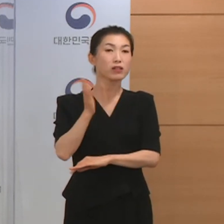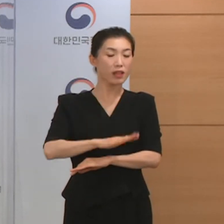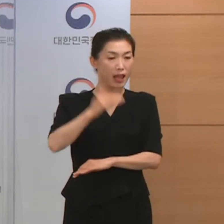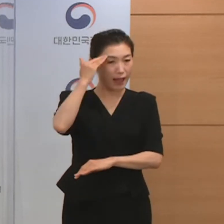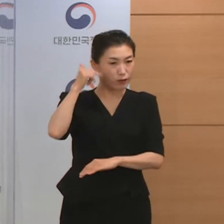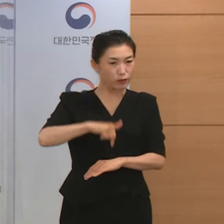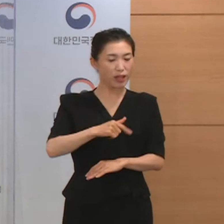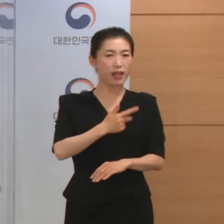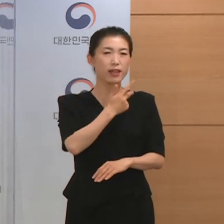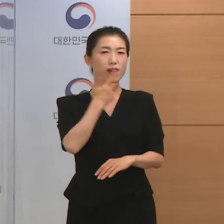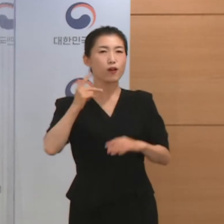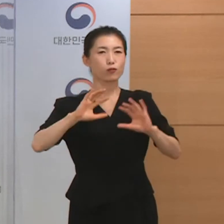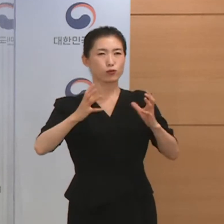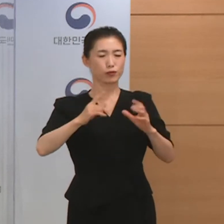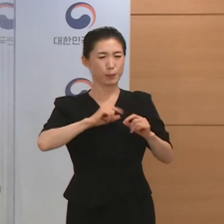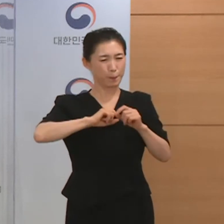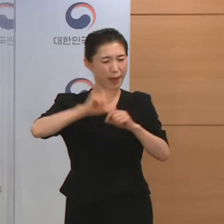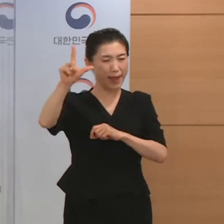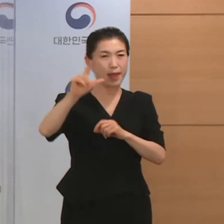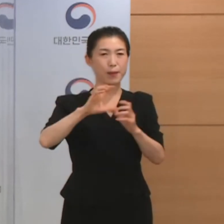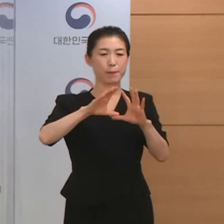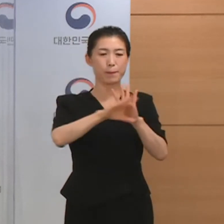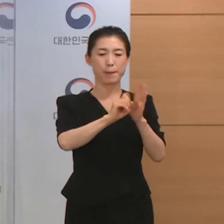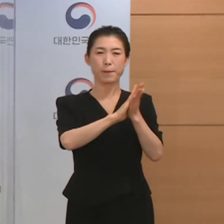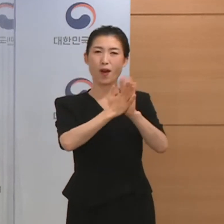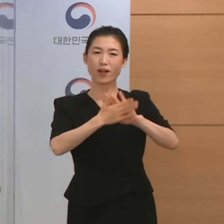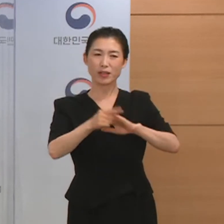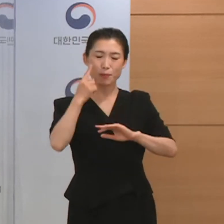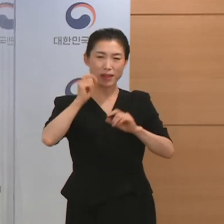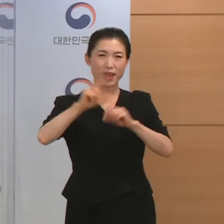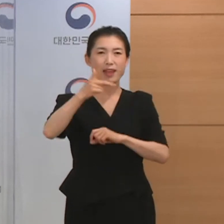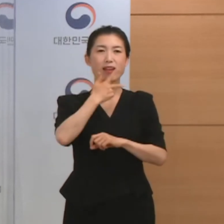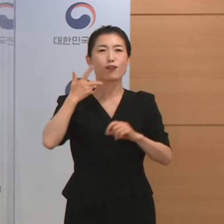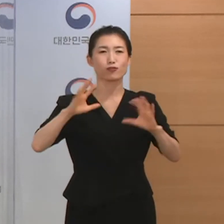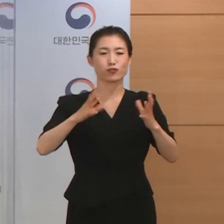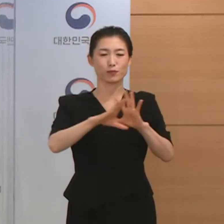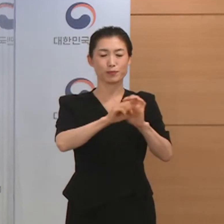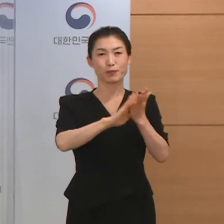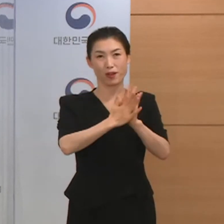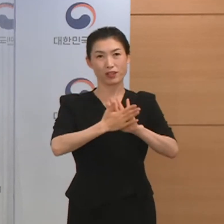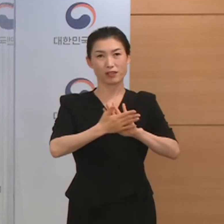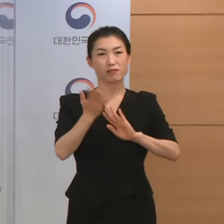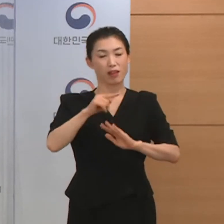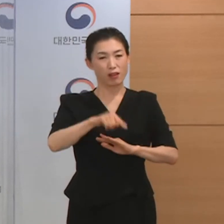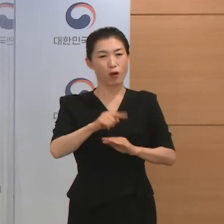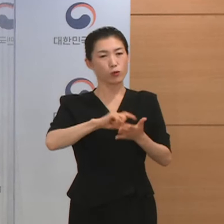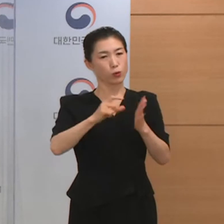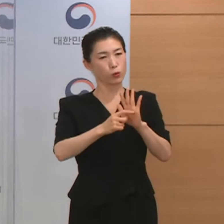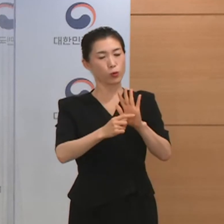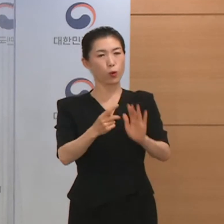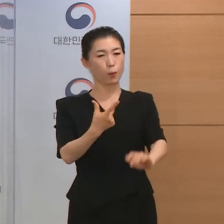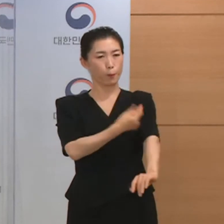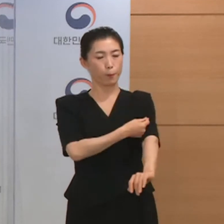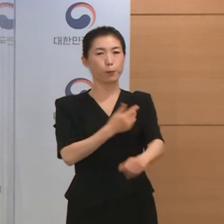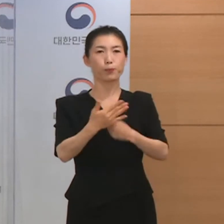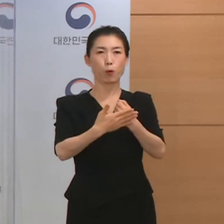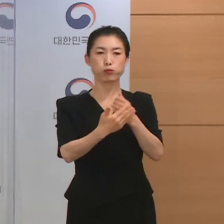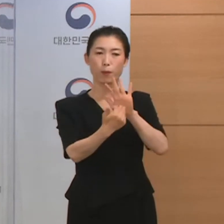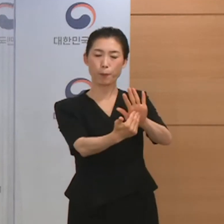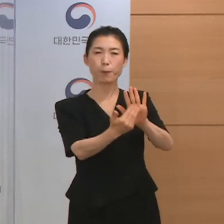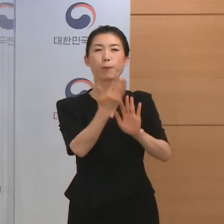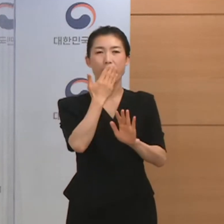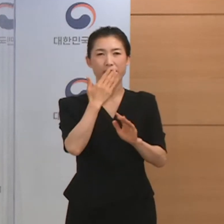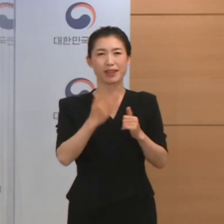부분 유행하고 있다라고 판단하기는 아직 이르고 이 내용에 대해서는 점차 과학적인 근거를